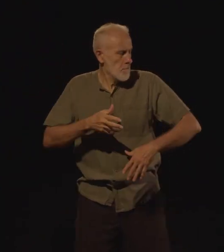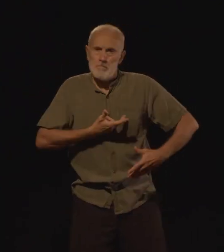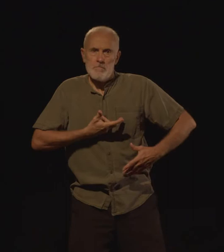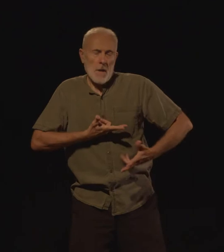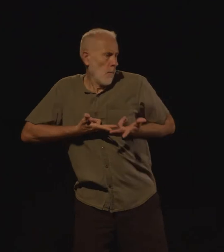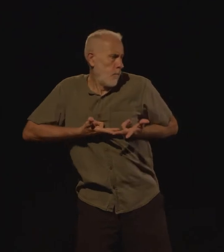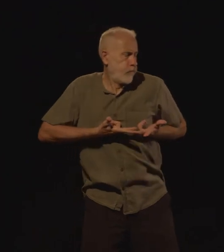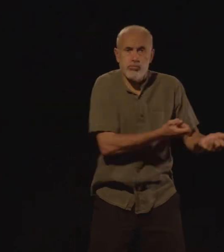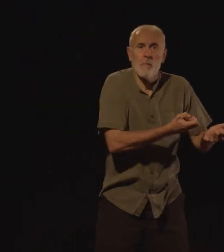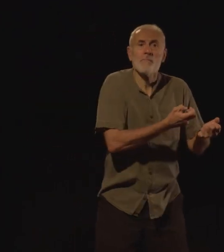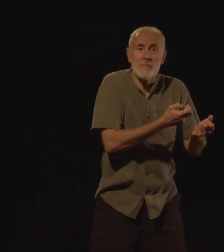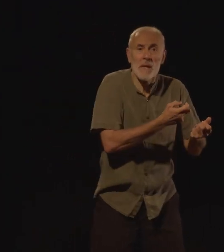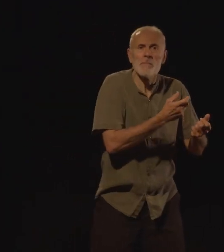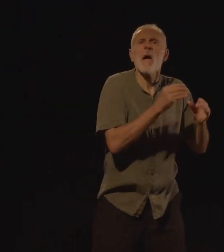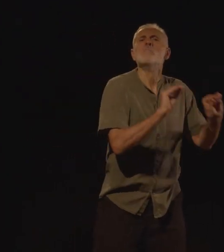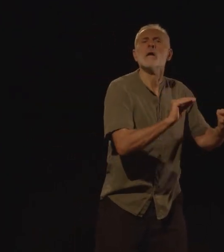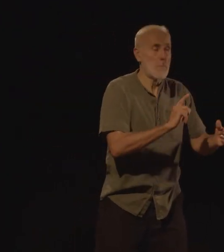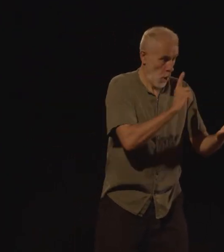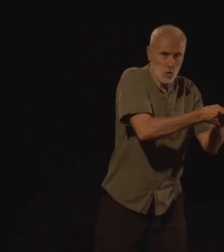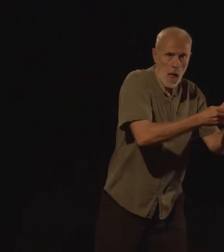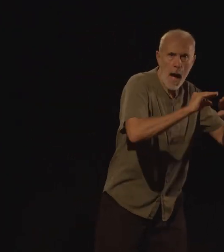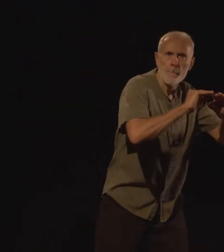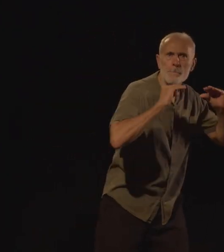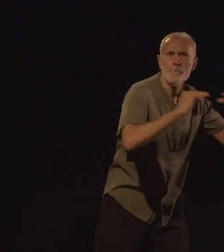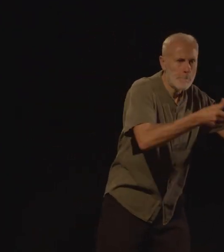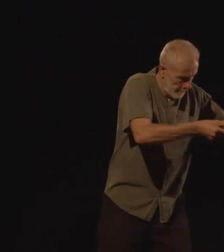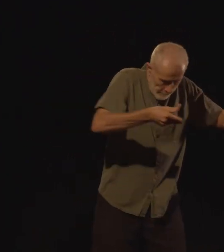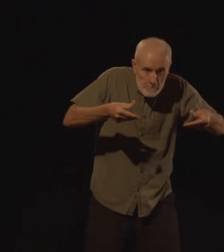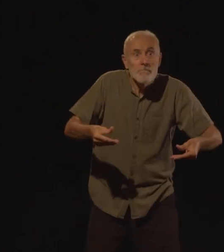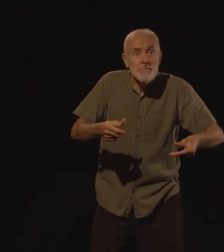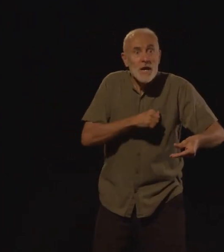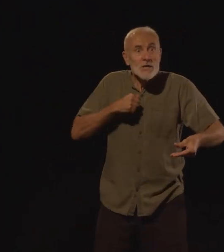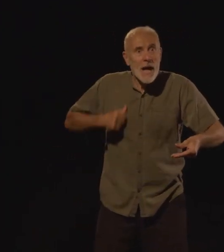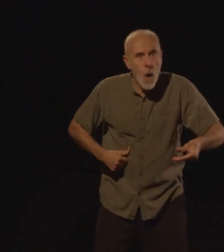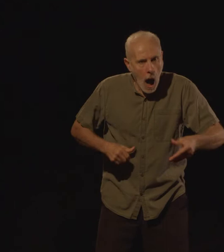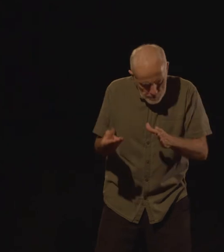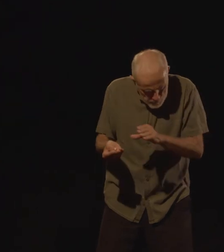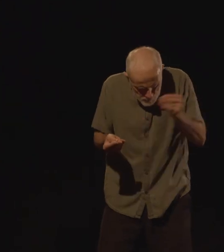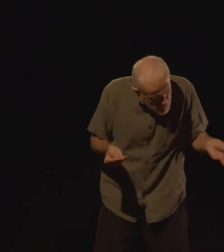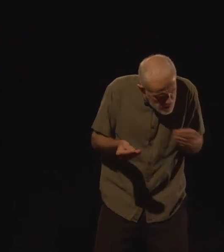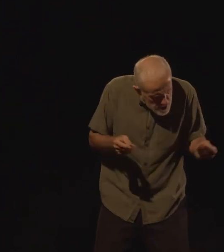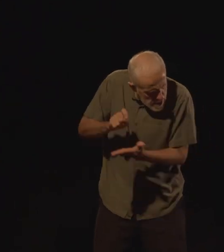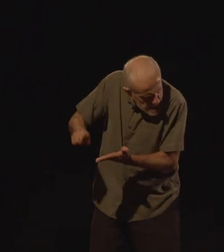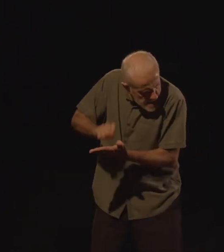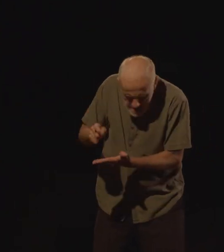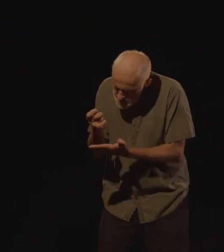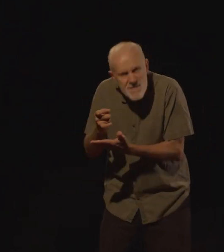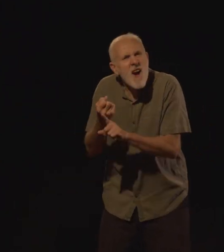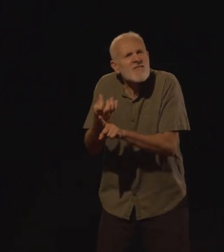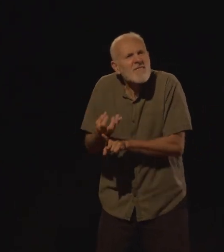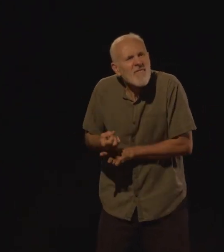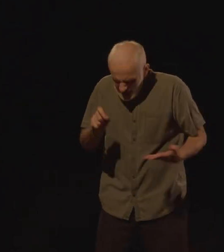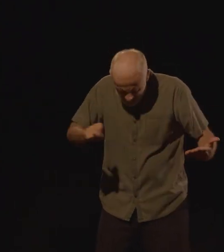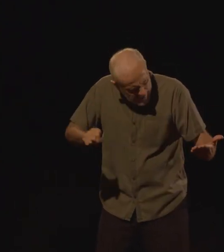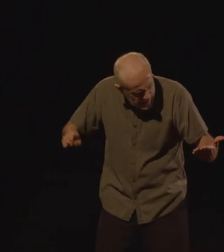Puis il alla en ville acheter des manuels de chinois, rentra chez lui et pendant des semaines, il resta penché sur ses livres, dessinant sur le papier des